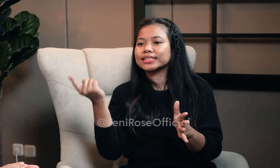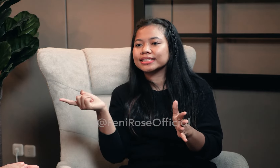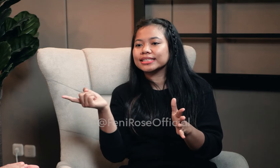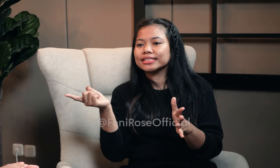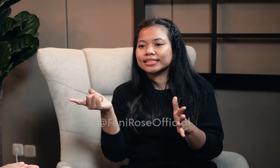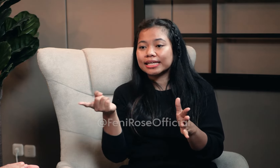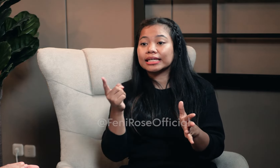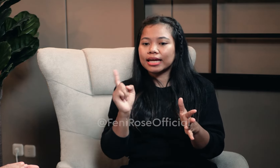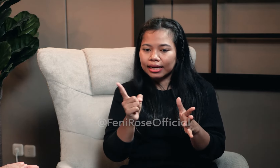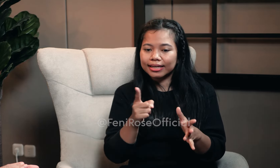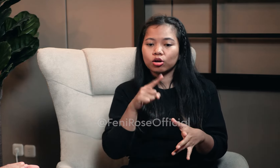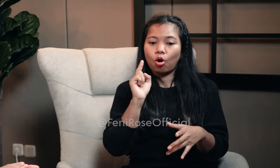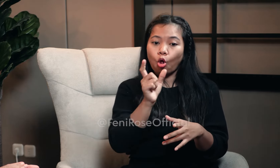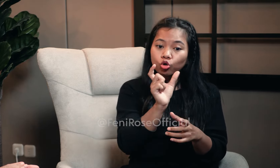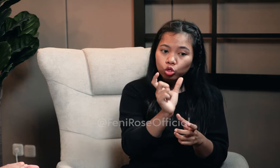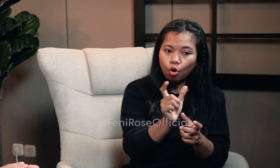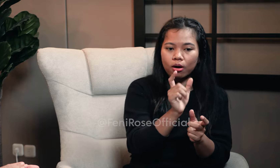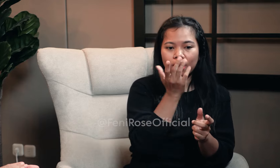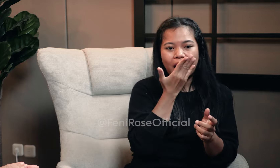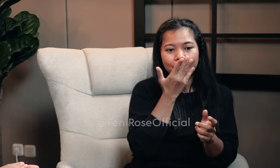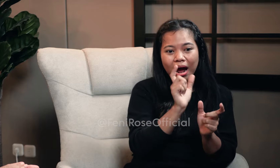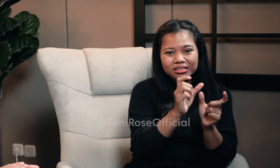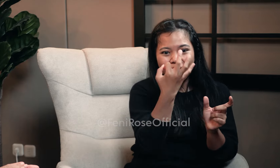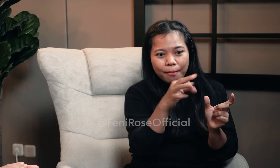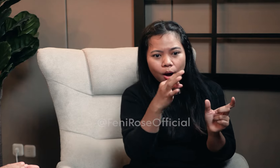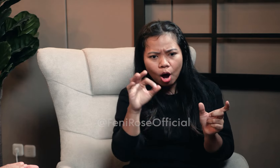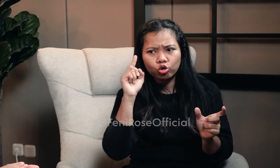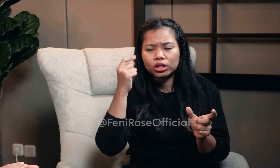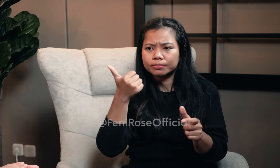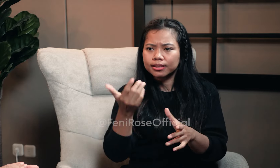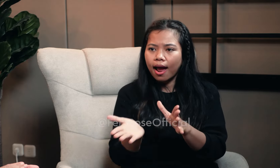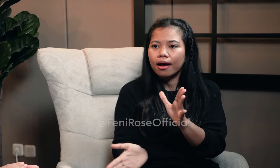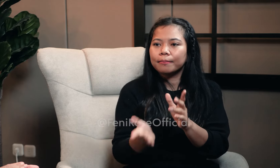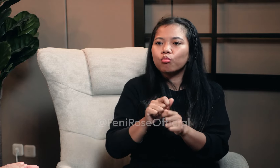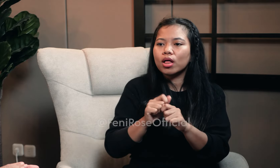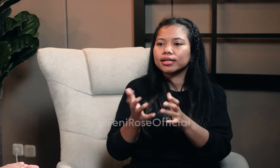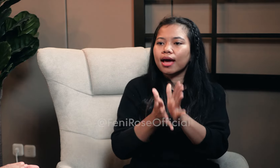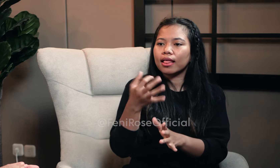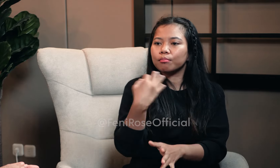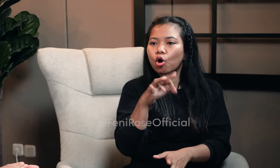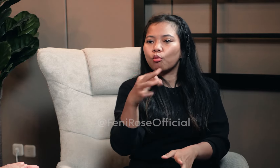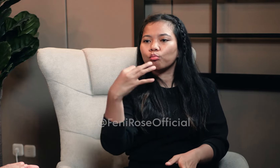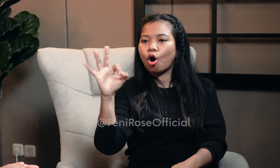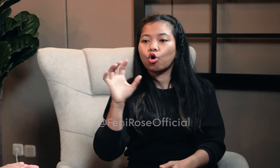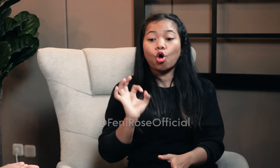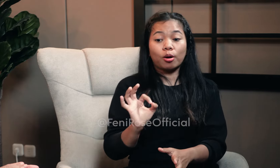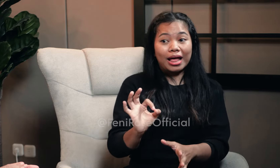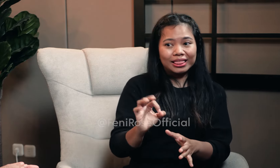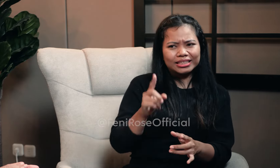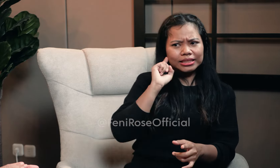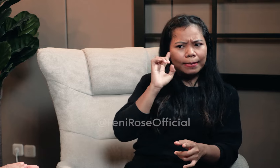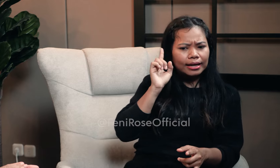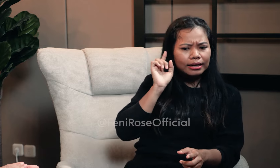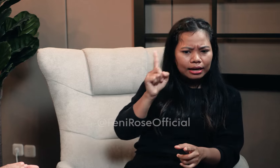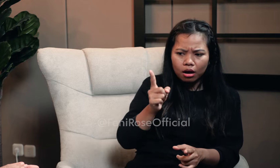bahasa isyarat kan kan yang bahas yang yang dimiliki tuli otomatis ada kata-kata baru yang muncul Nah dan otomatis kita